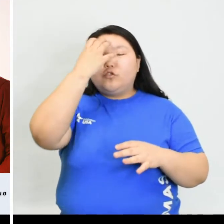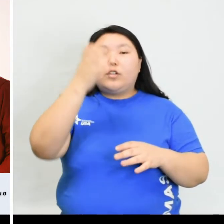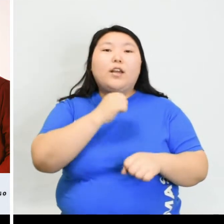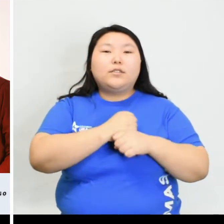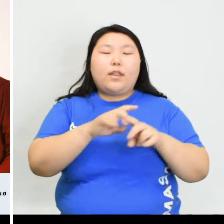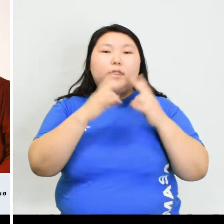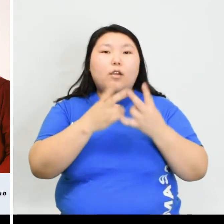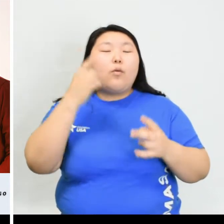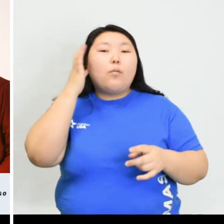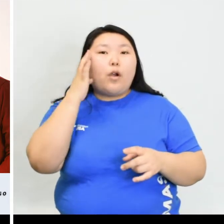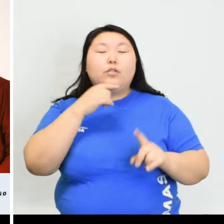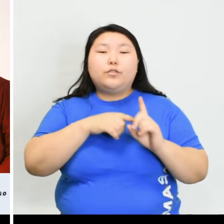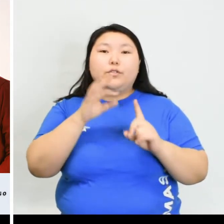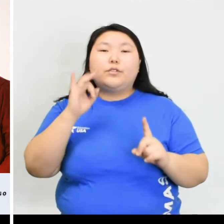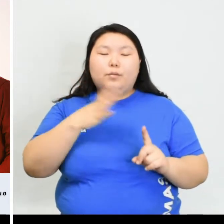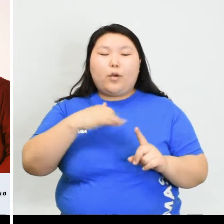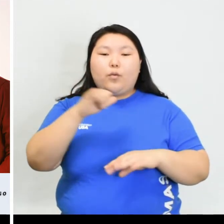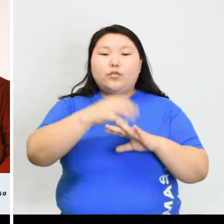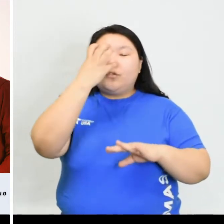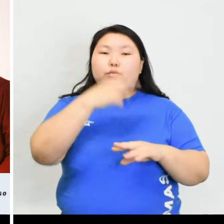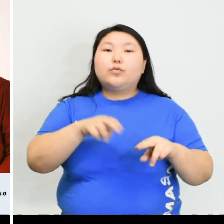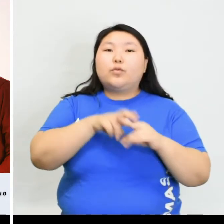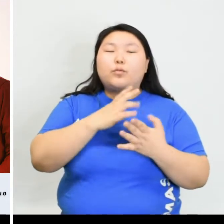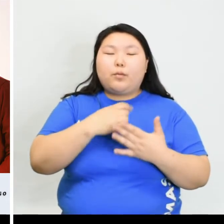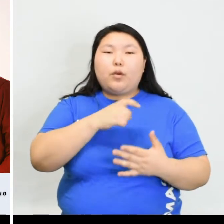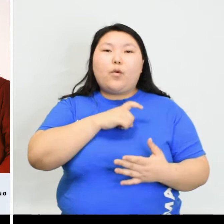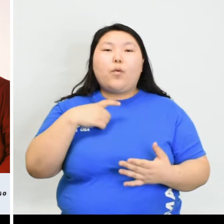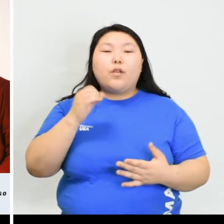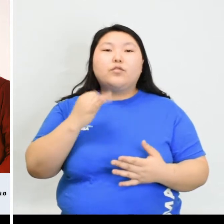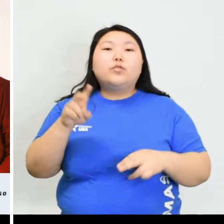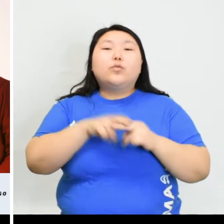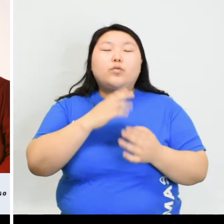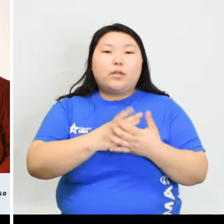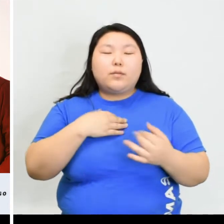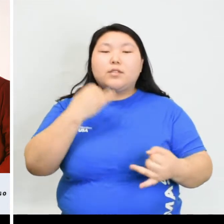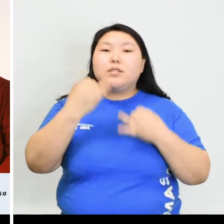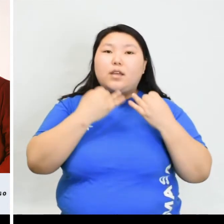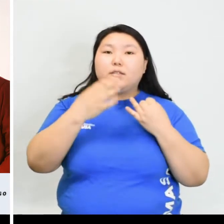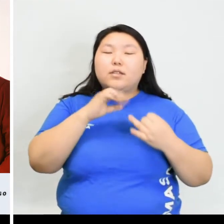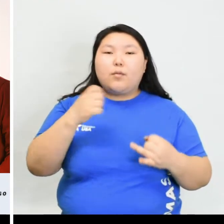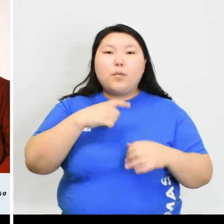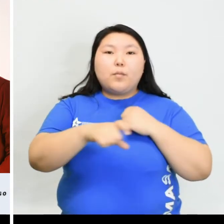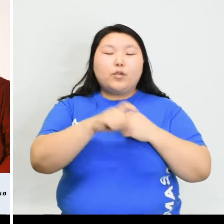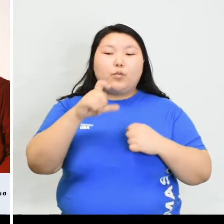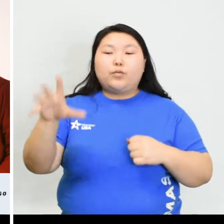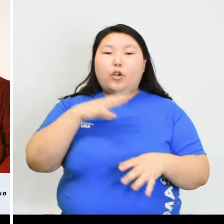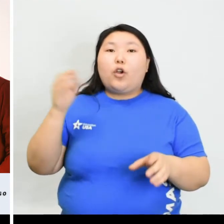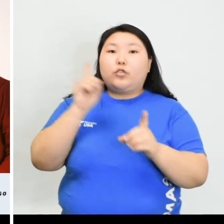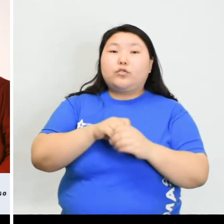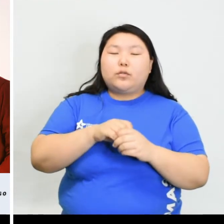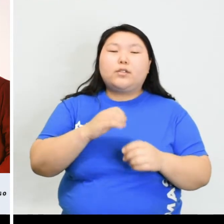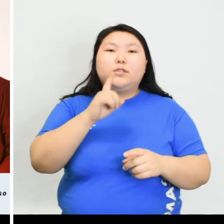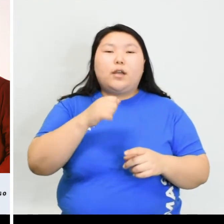одоо нийгмийн бодлого төр манай шүү улс төрийнхэн сууж байна. Манай хувийн хвчлэхэн сууж байна. Тэгээд ярилцгатаа ингээд мэдлэг хүнөөс ч орохороо.